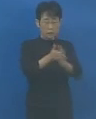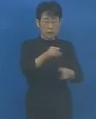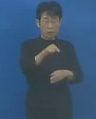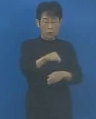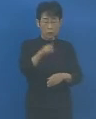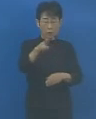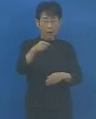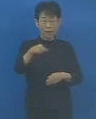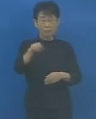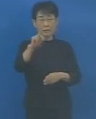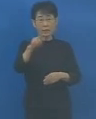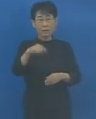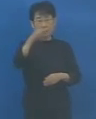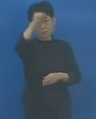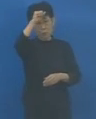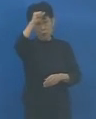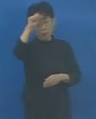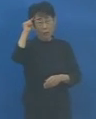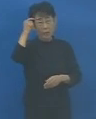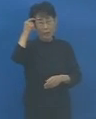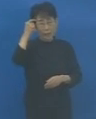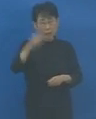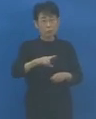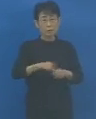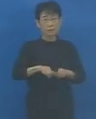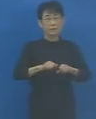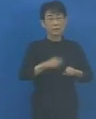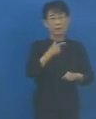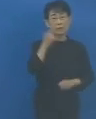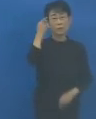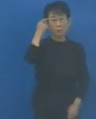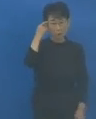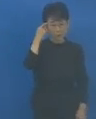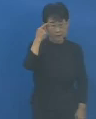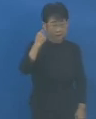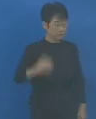について考える機会とさせていただきたいと思います。